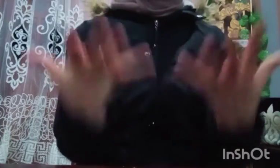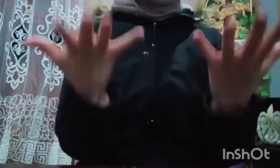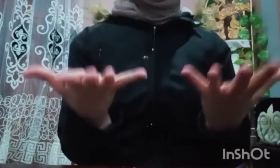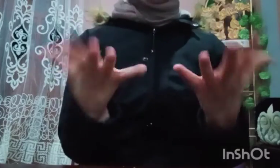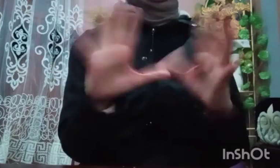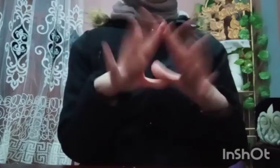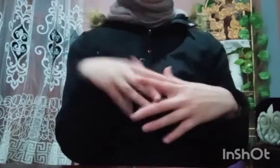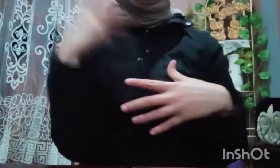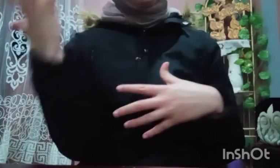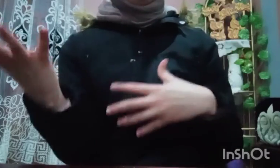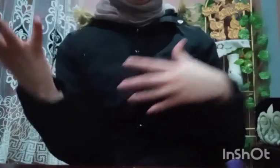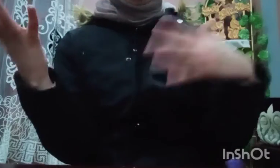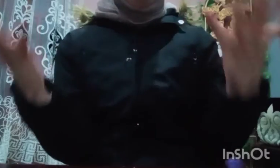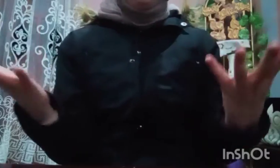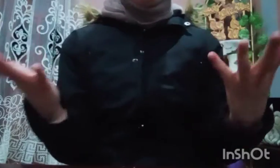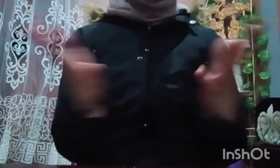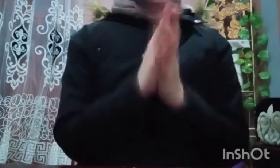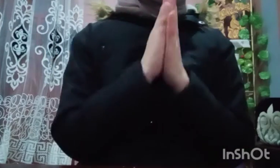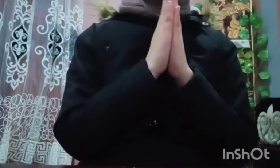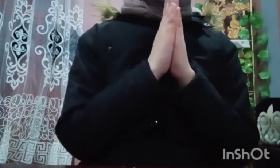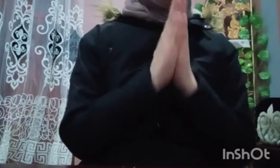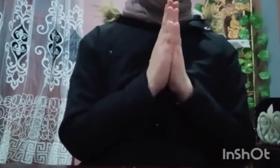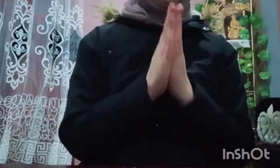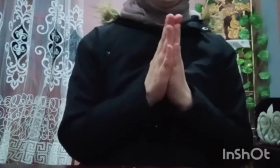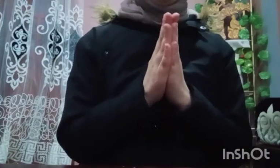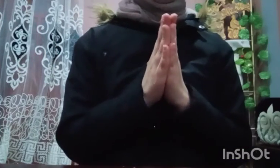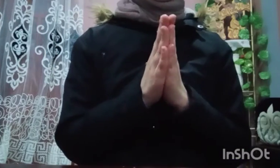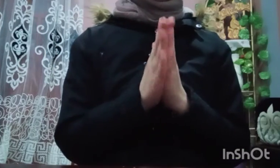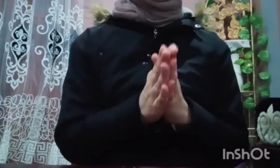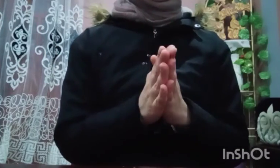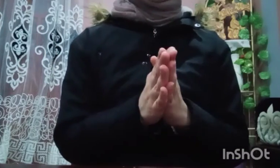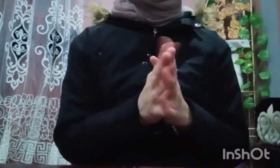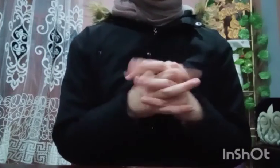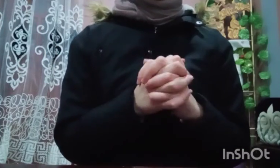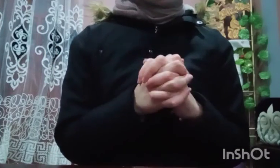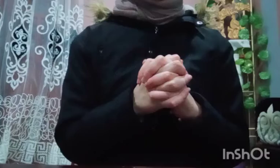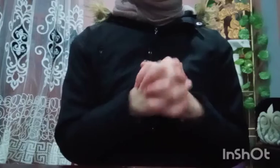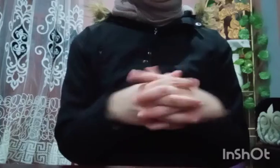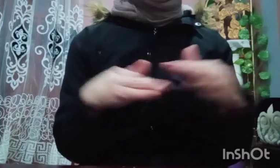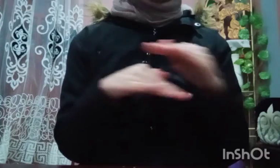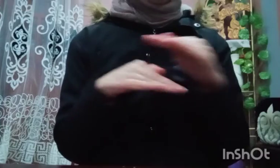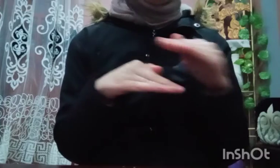نخمم اسكو راح نوصل ولا نو وهذا هو الشيء اللي كان ممكن ديما يخليني تحت ضغط